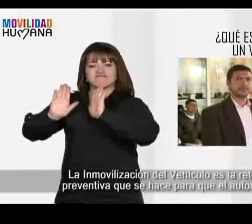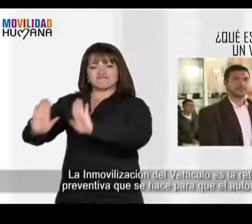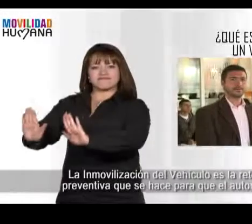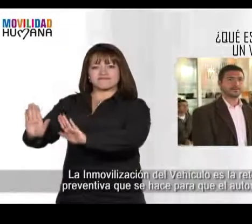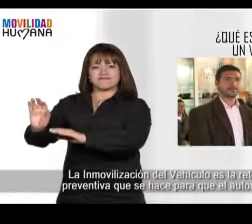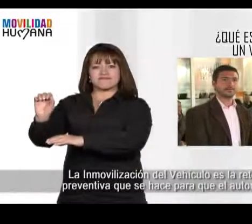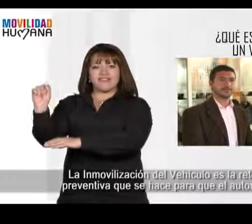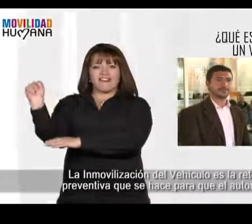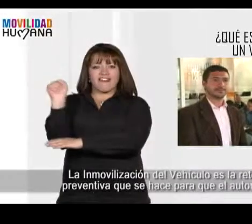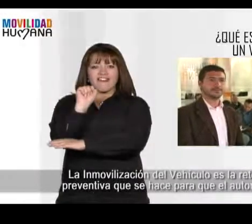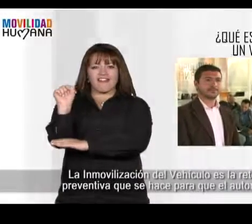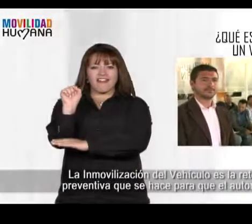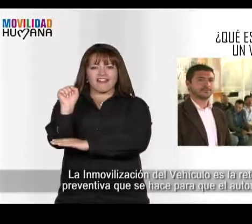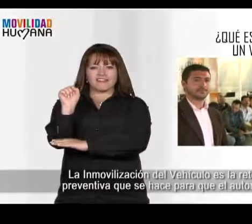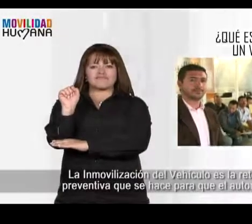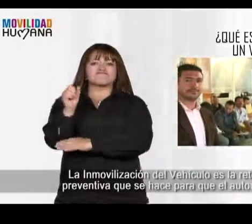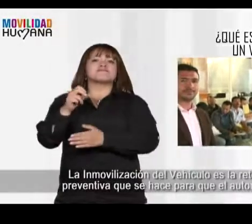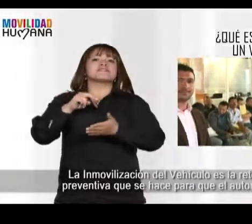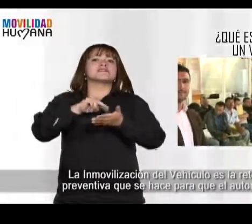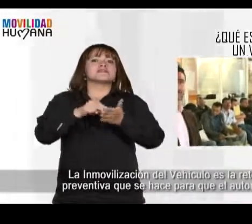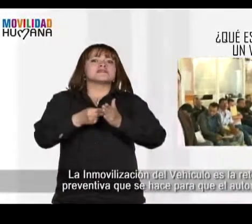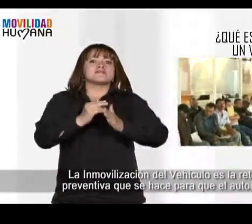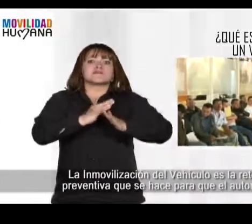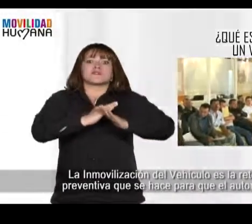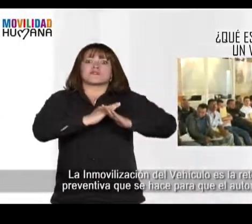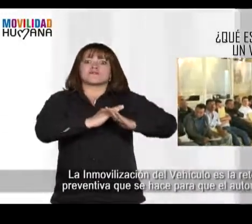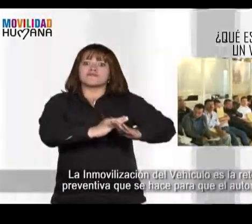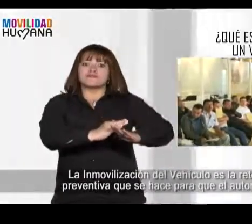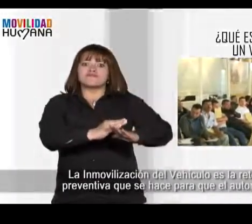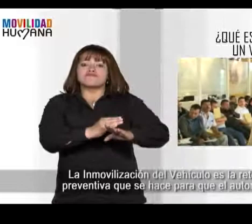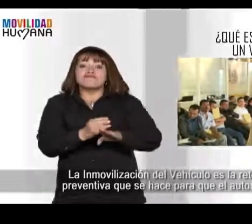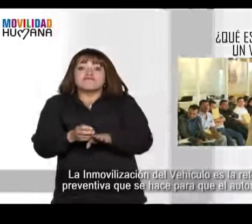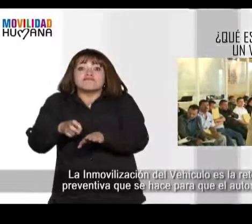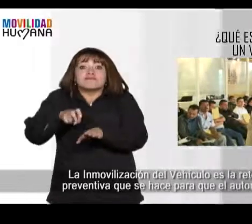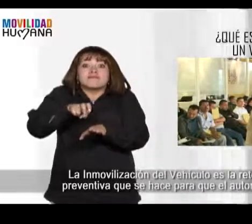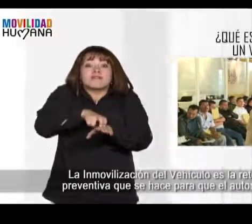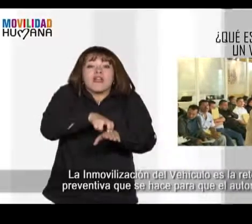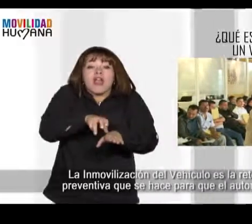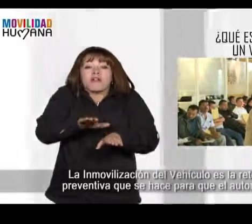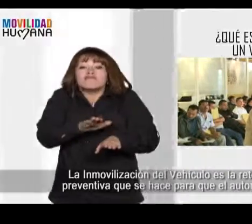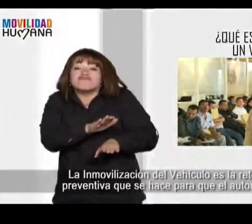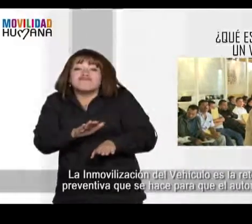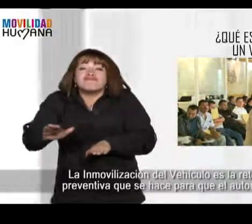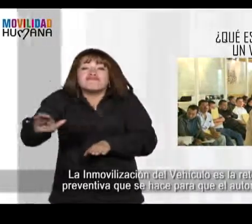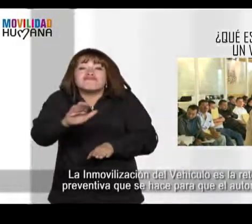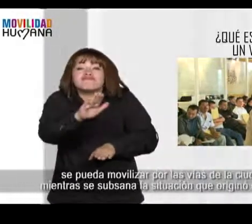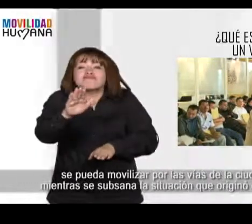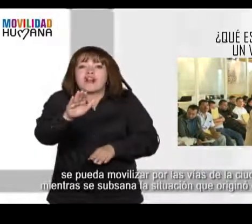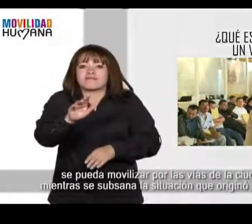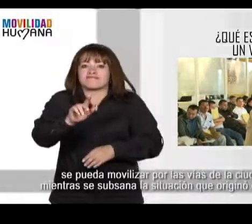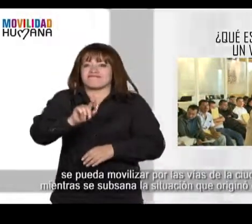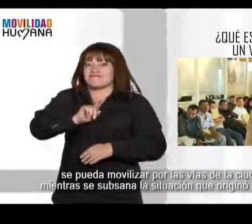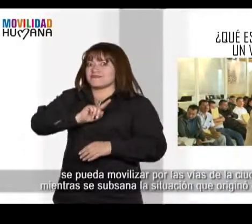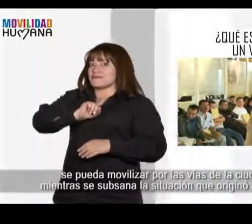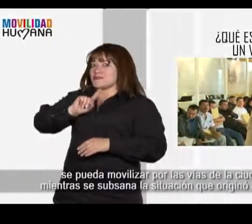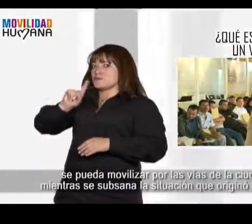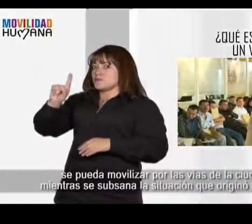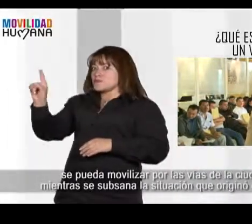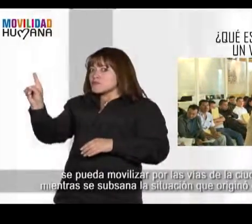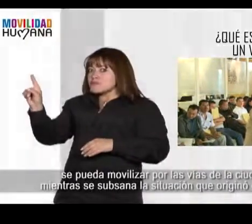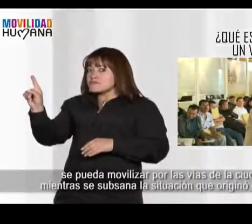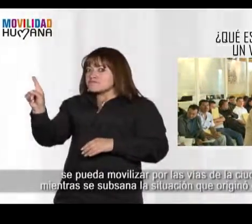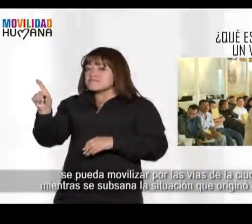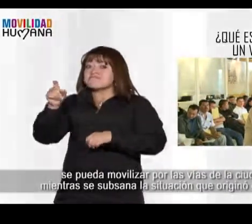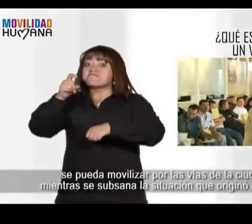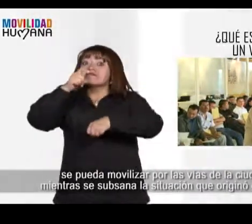La inmovilización del vehículo es la retención preventiva que se hace para que el automotor no se pueda